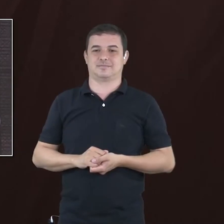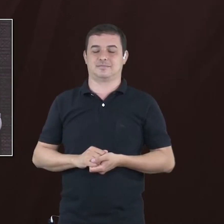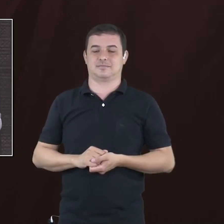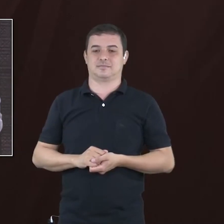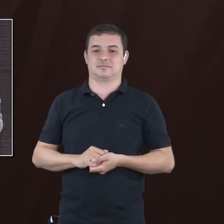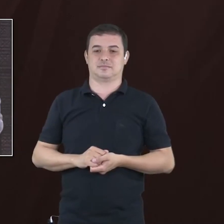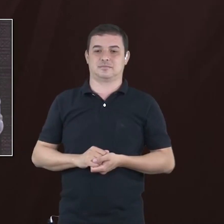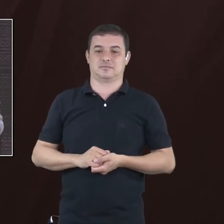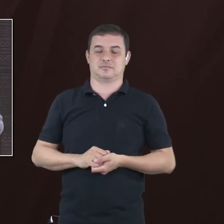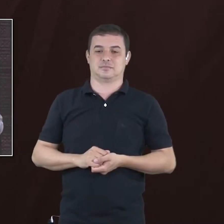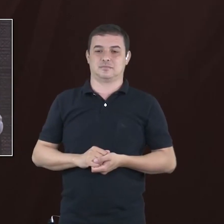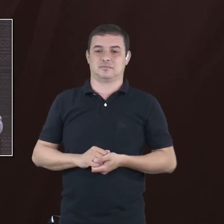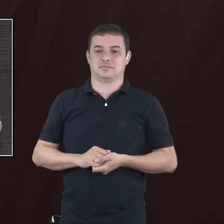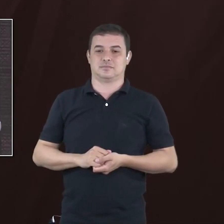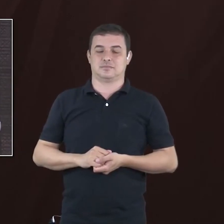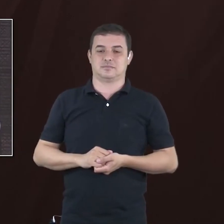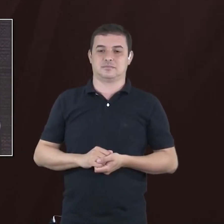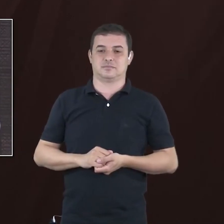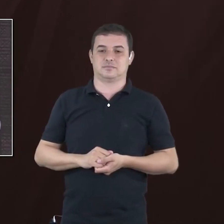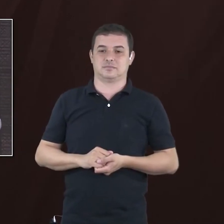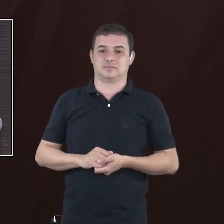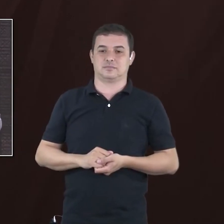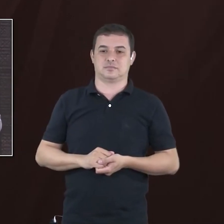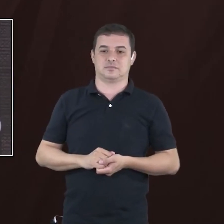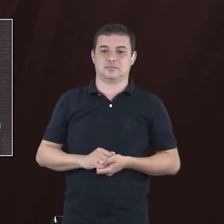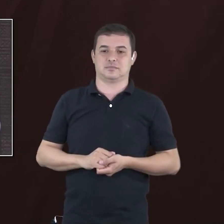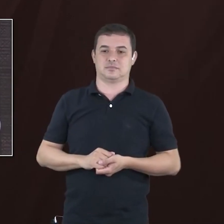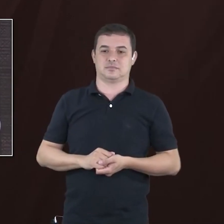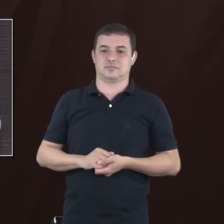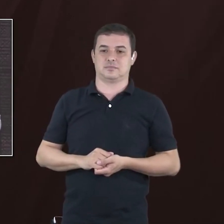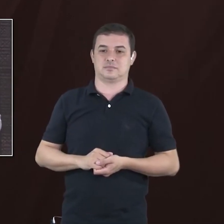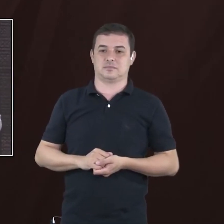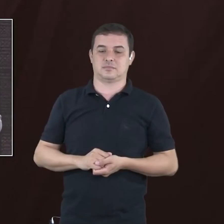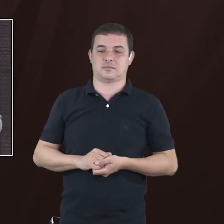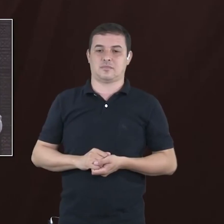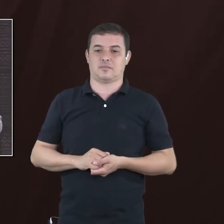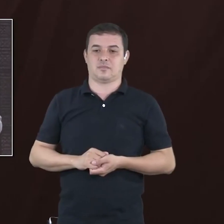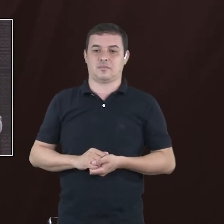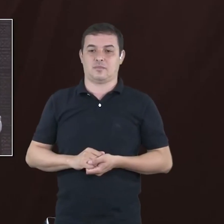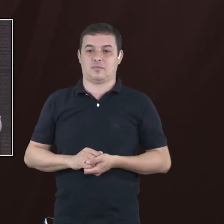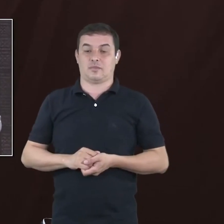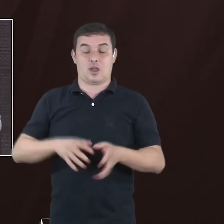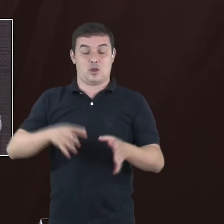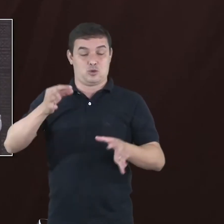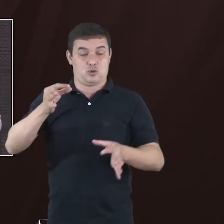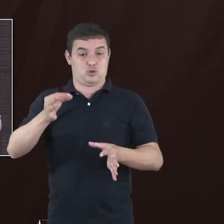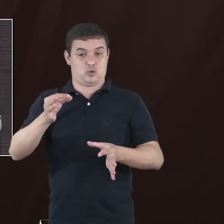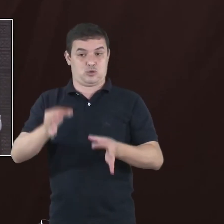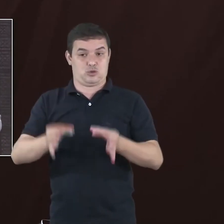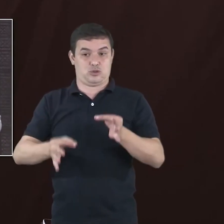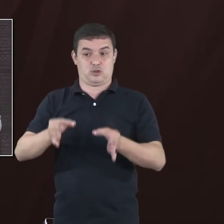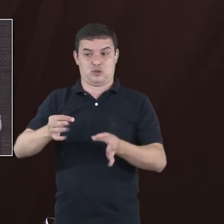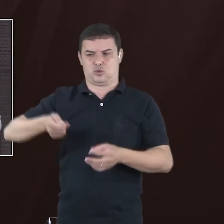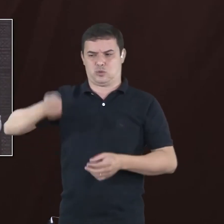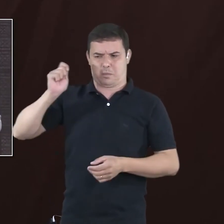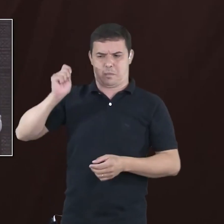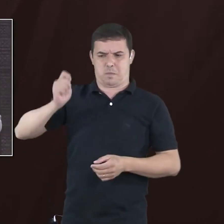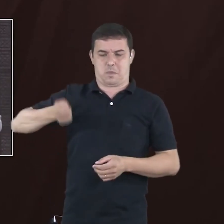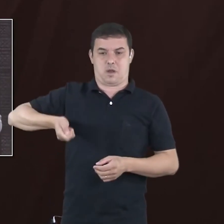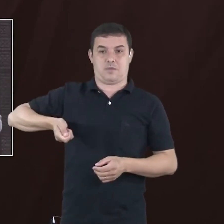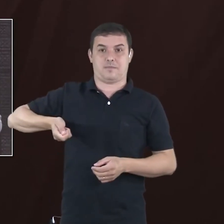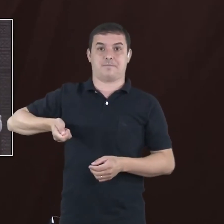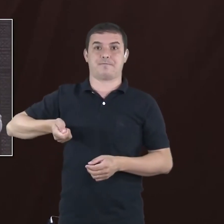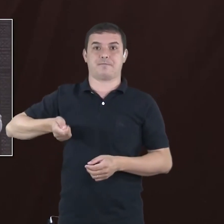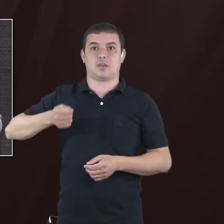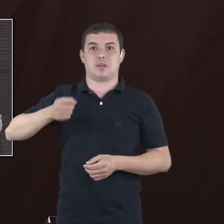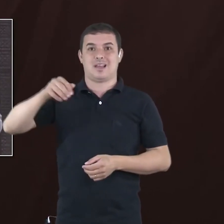foi usado para Deus encerrar a sua longa e cansativa